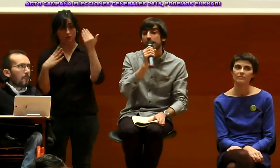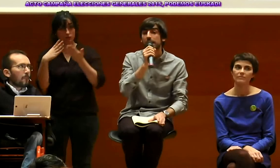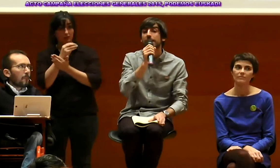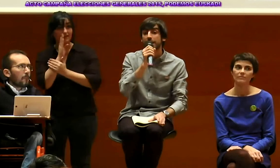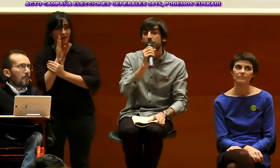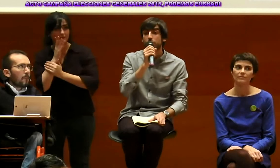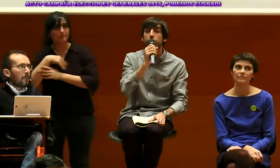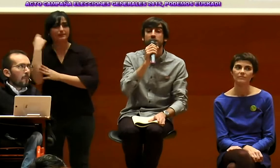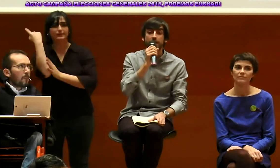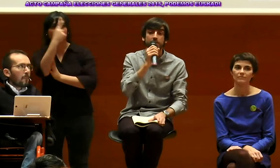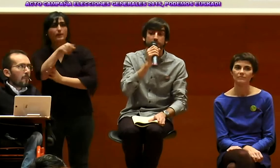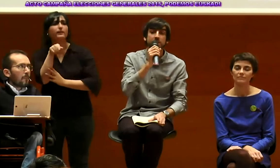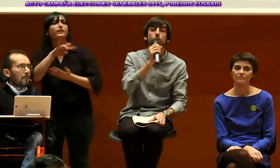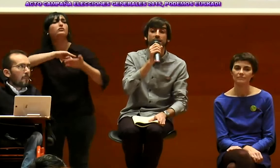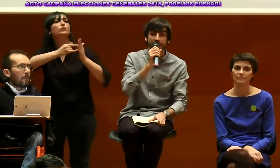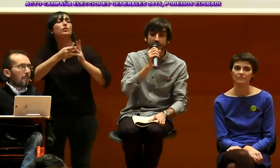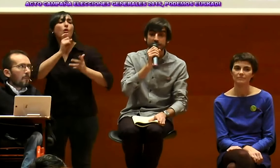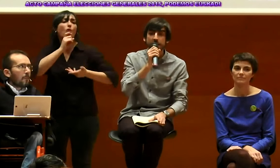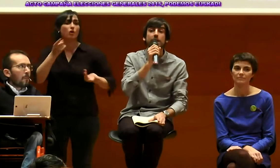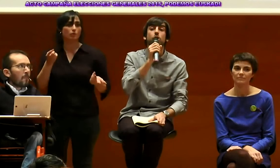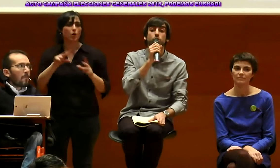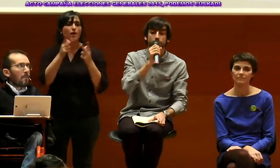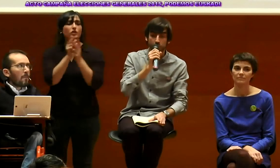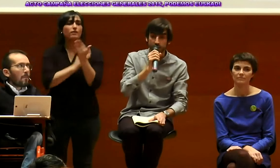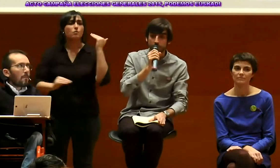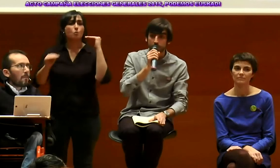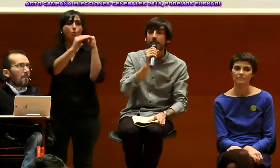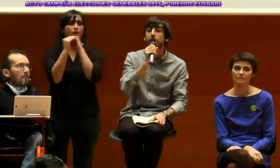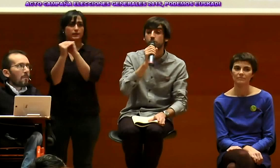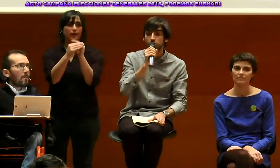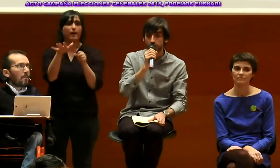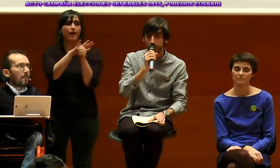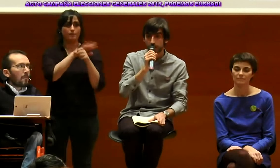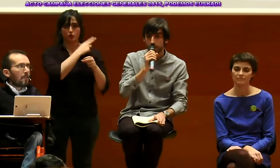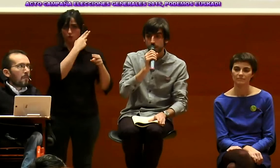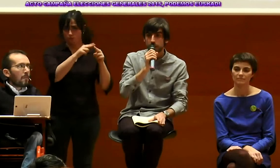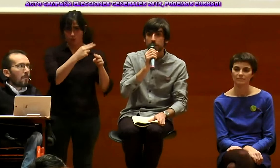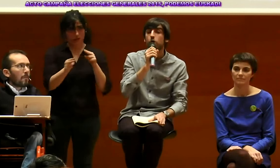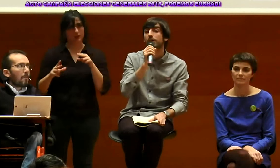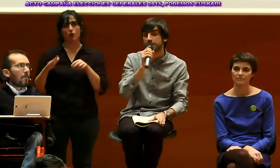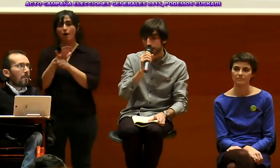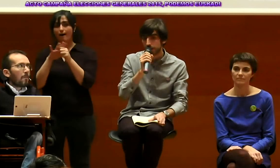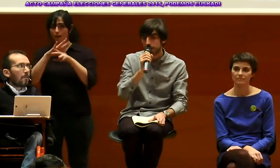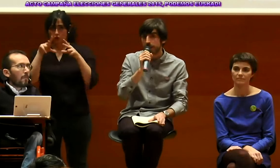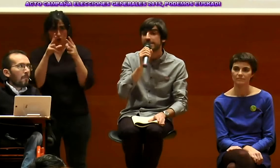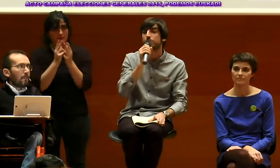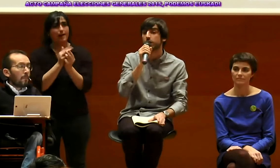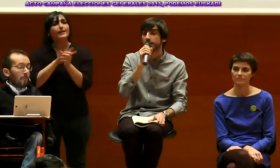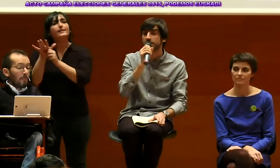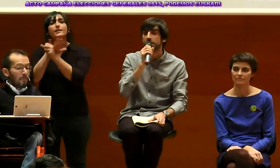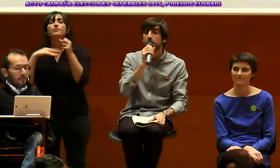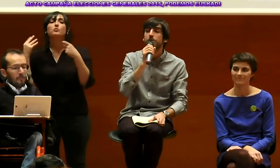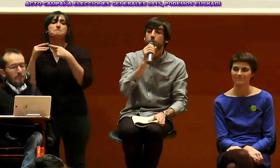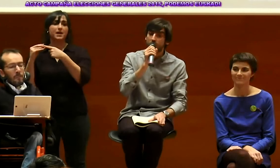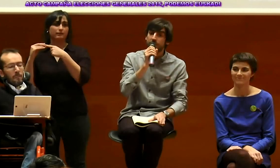arregla generando sociedades más igualitarias en lo político, en lo social y en lo material. Esas